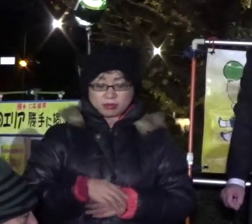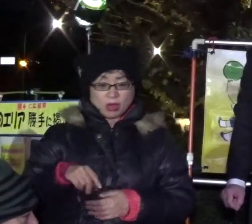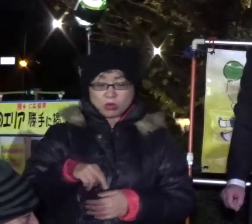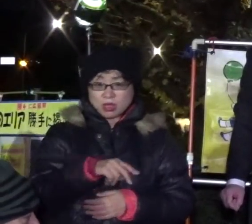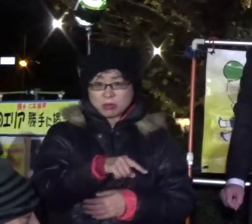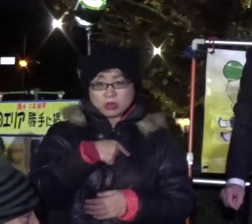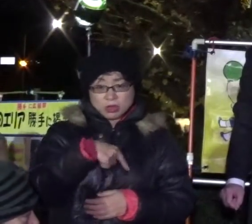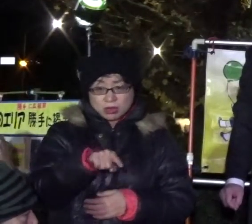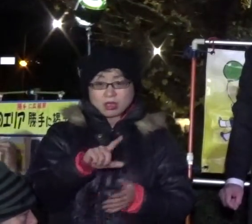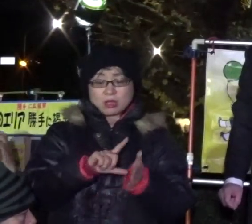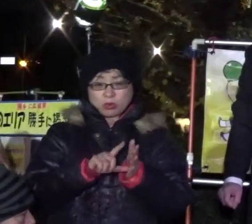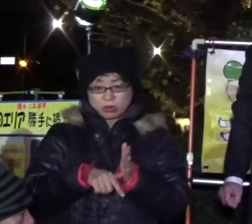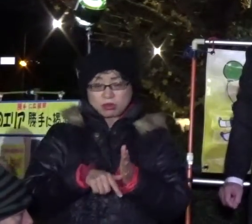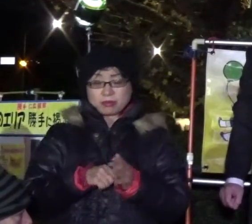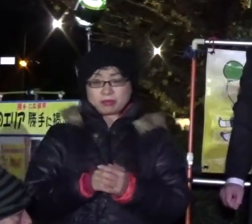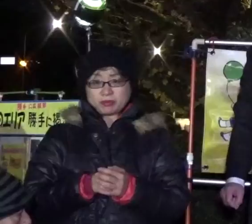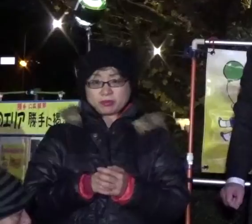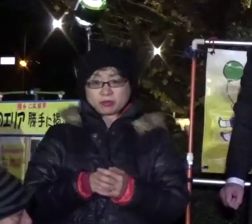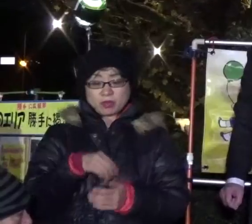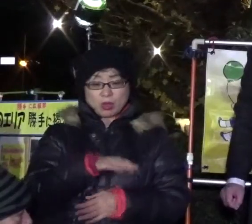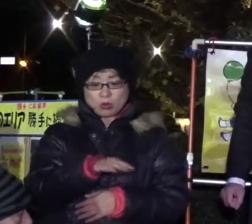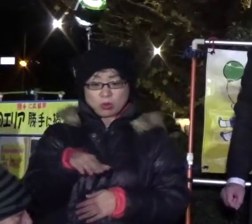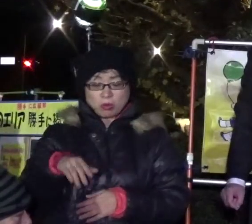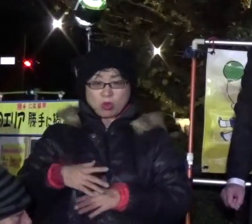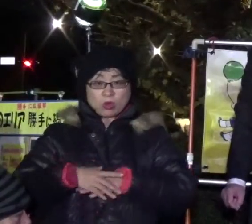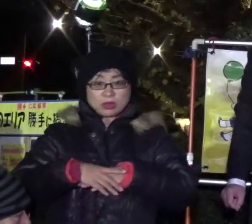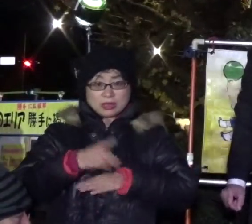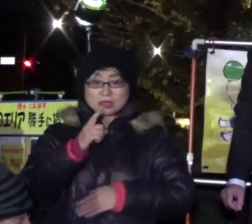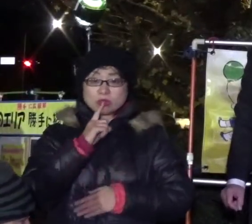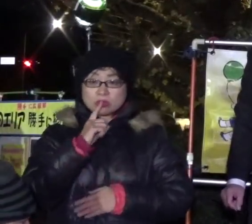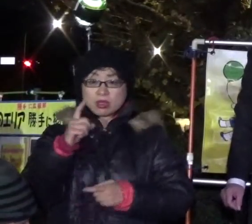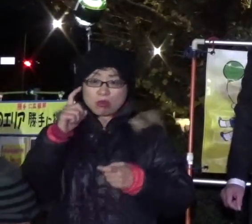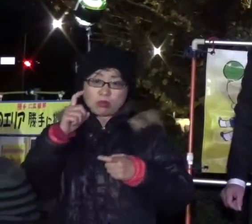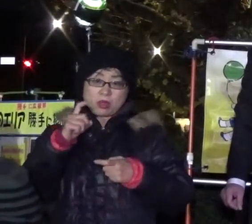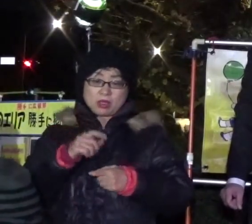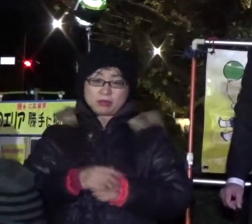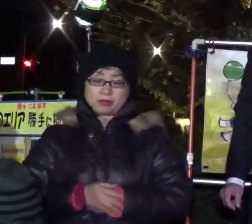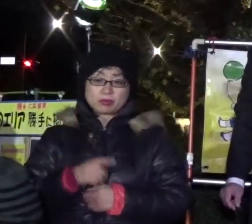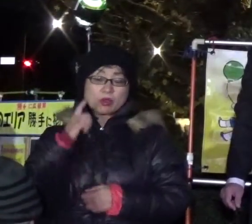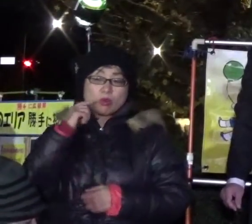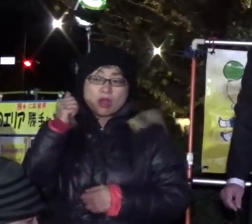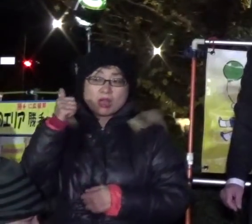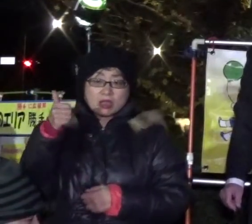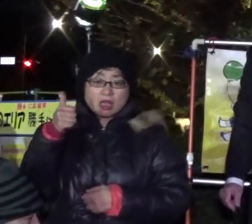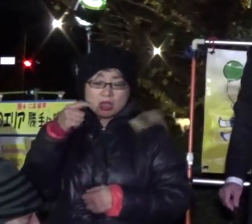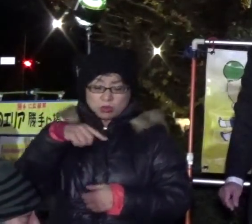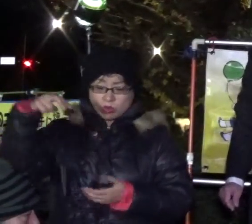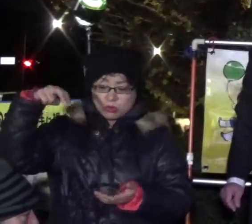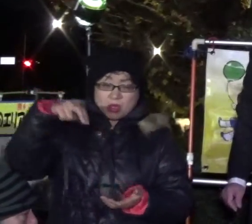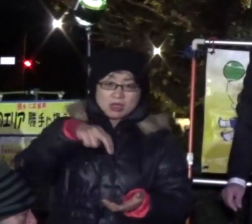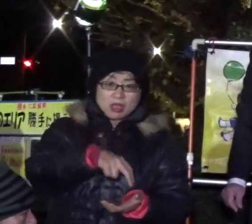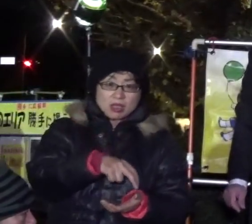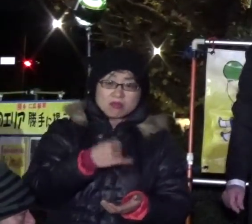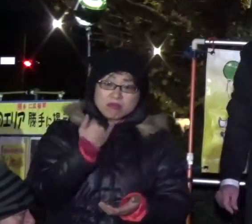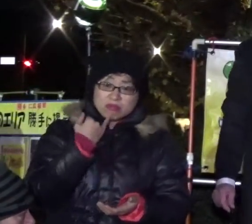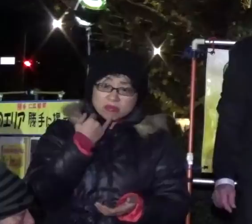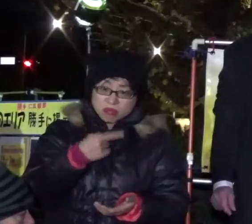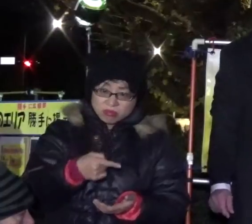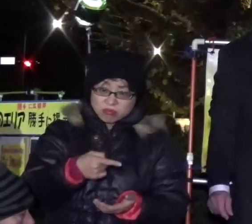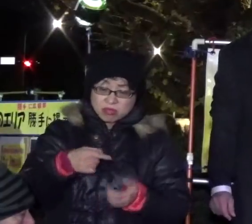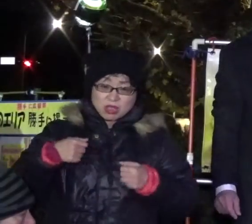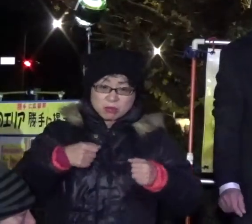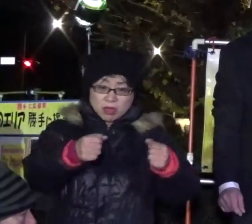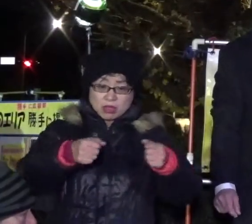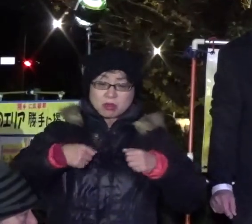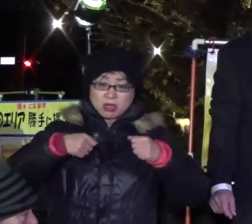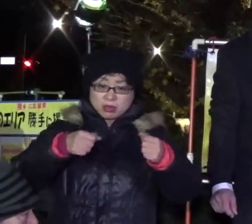やっと行けるようになった時に子供が最初に言った言葉は、お母さんこの滑り台滑っていいの、ブランコ滑